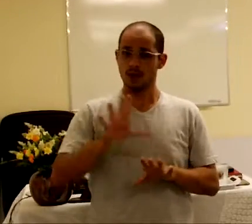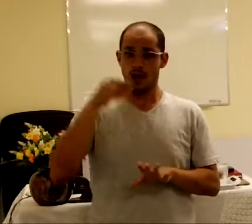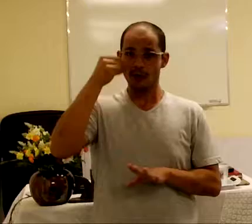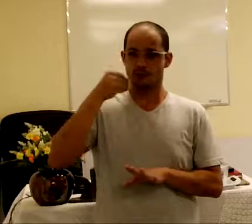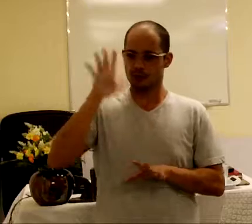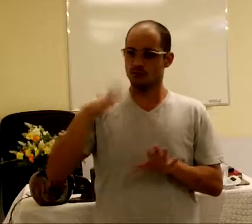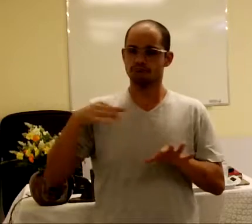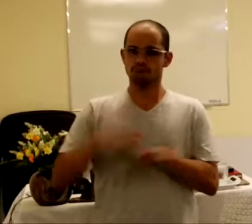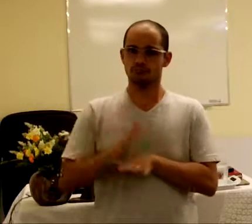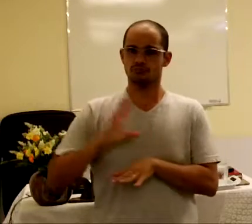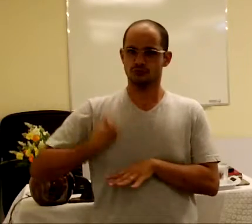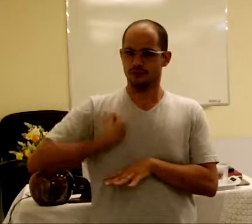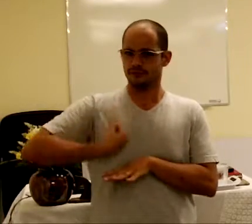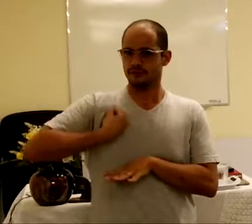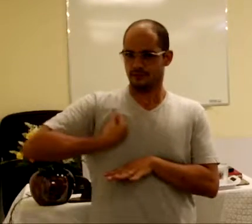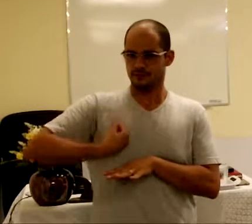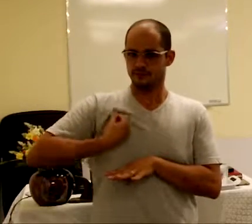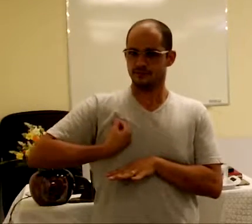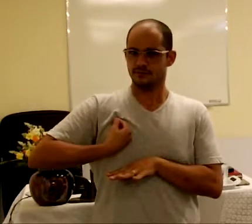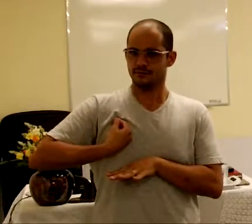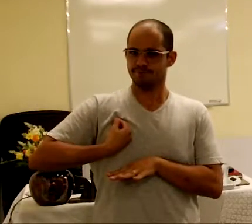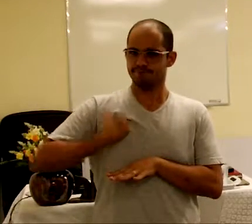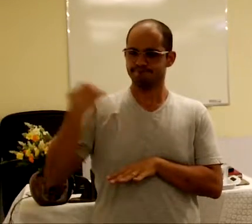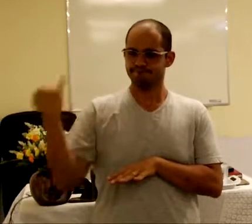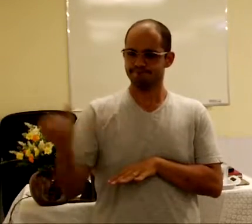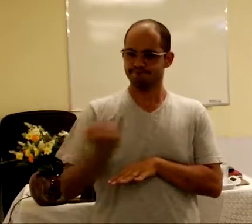Ela é viva, ela é intensa. Ela é grandiosa.